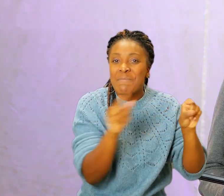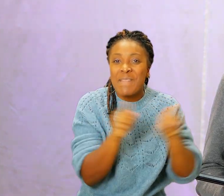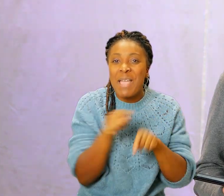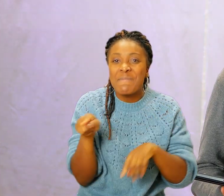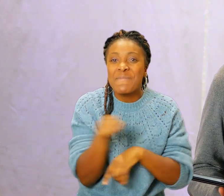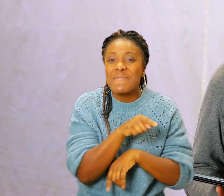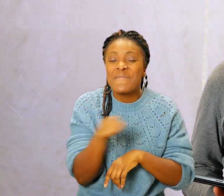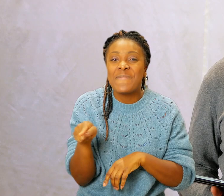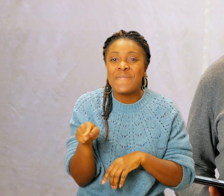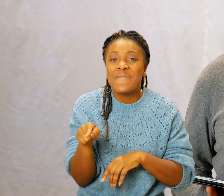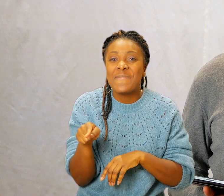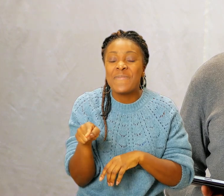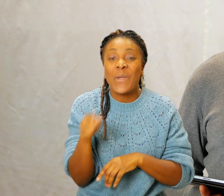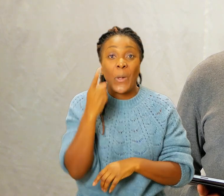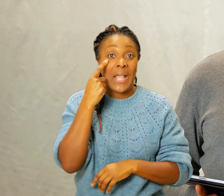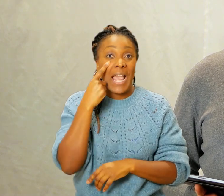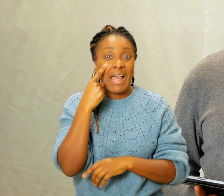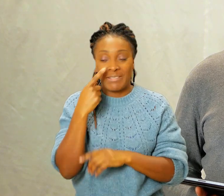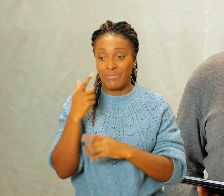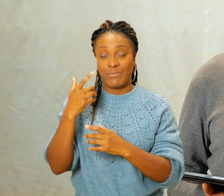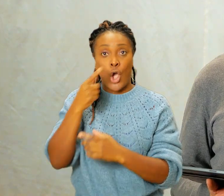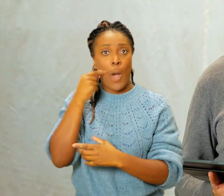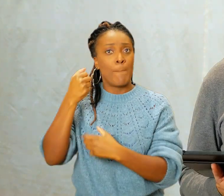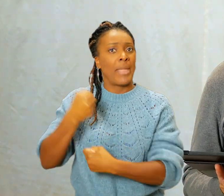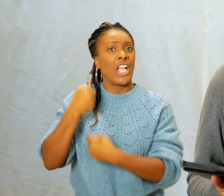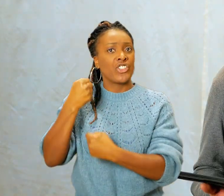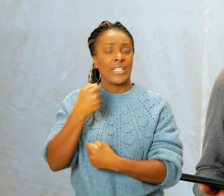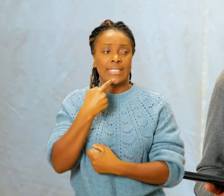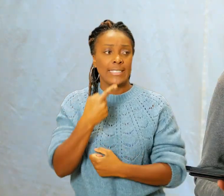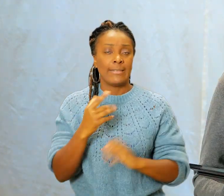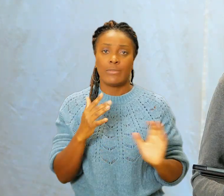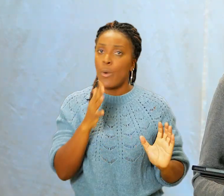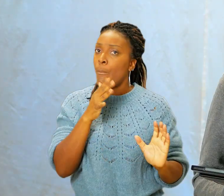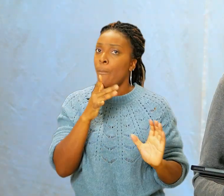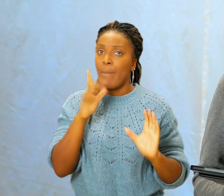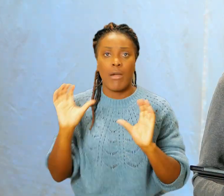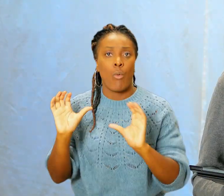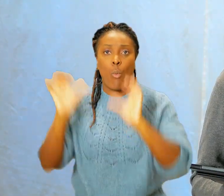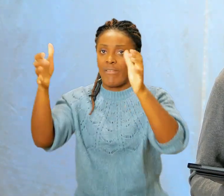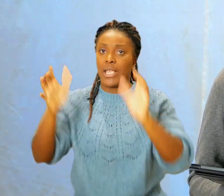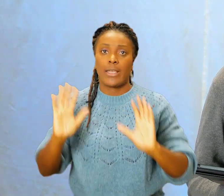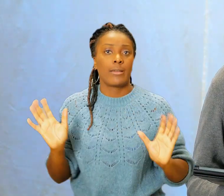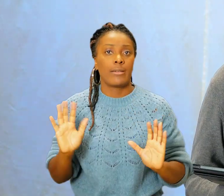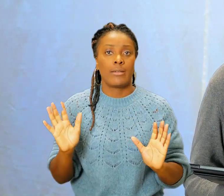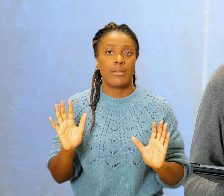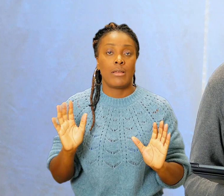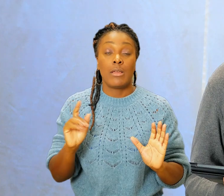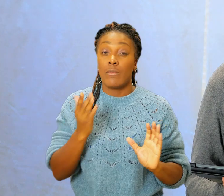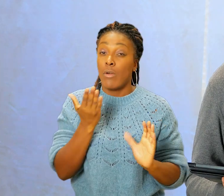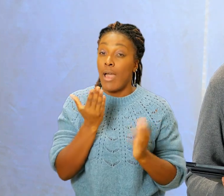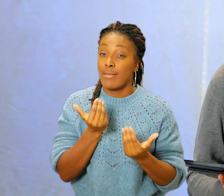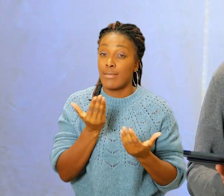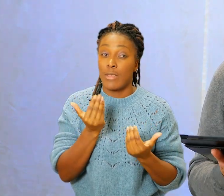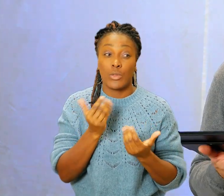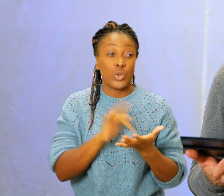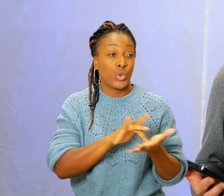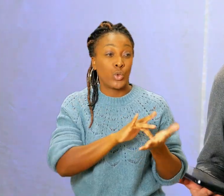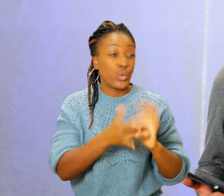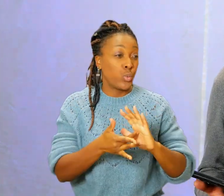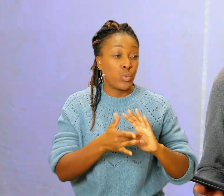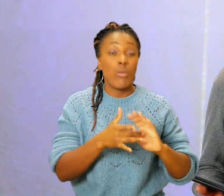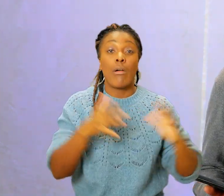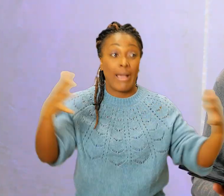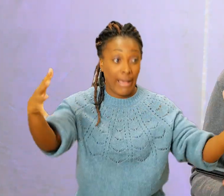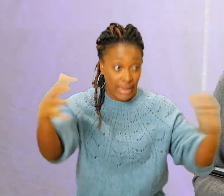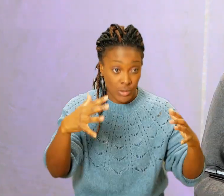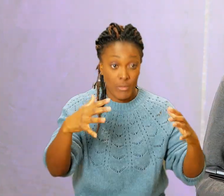On voit que ces bergers-là disent en clair, eh bien, nous ne pouvons pas l'ouvrir sans que tout ce qui doit être réuni